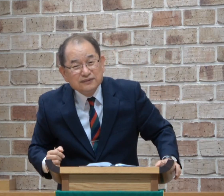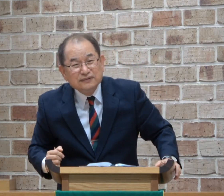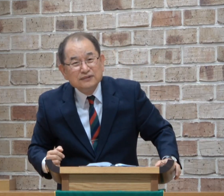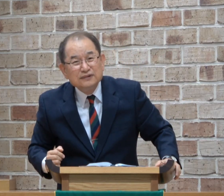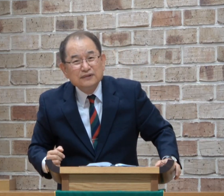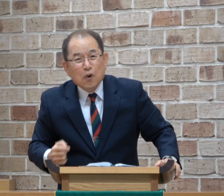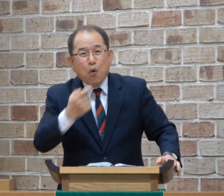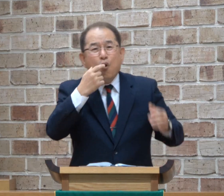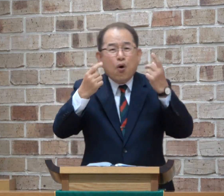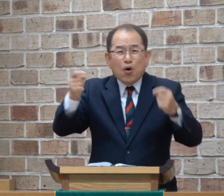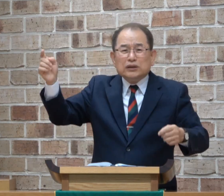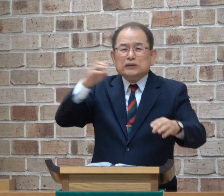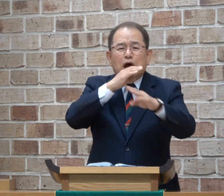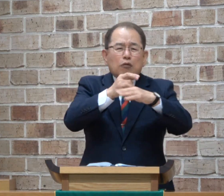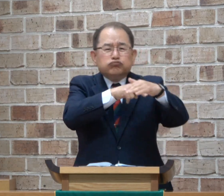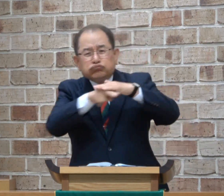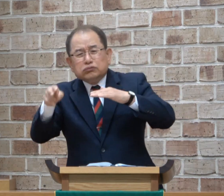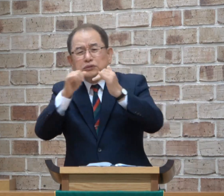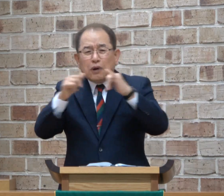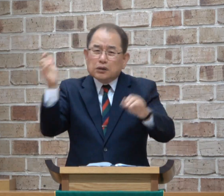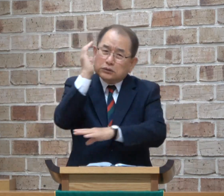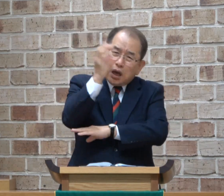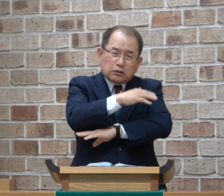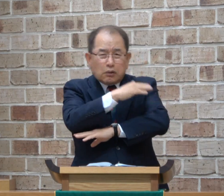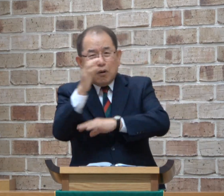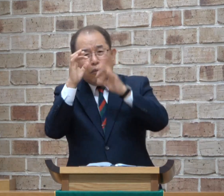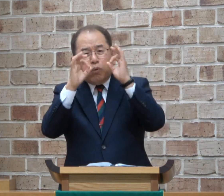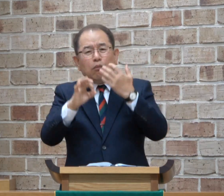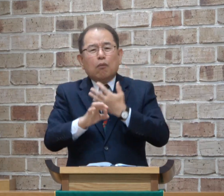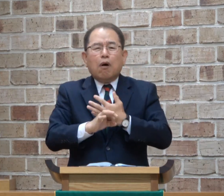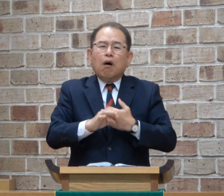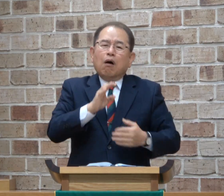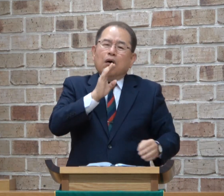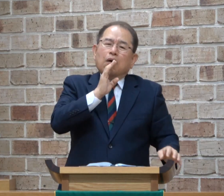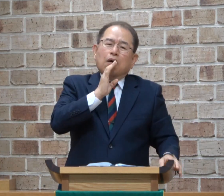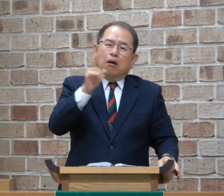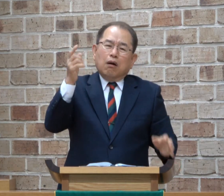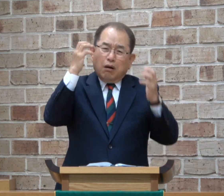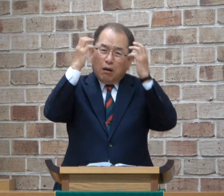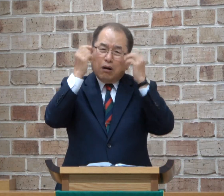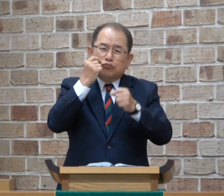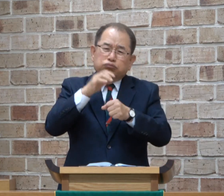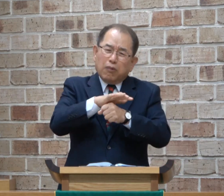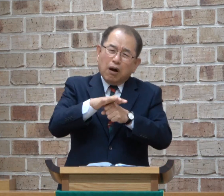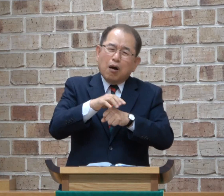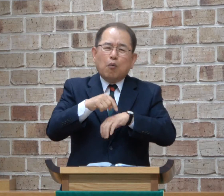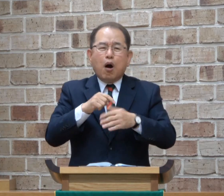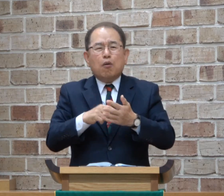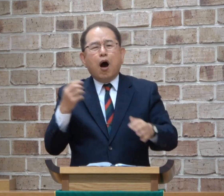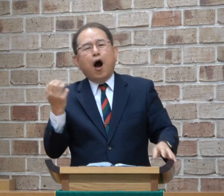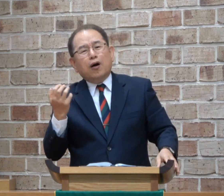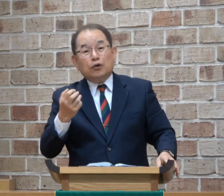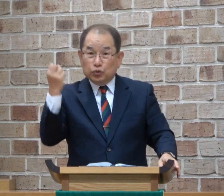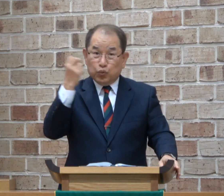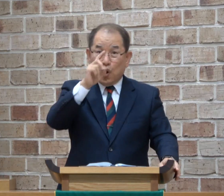그런 탈북자들의 이야기를 들어보면 정말로 마음이 아픕니다. 또